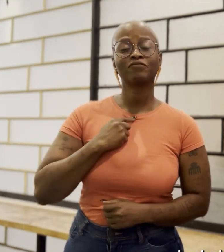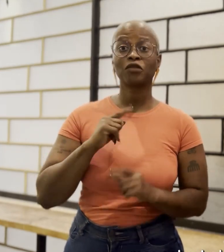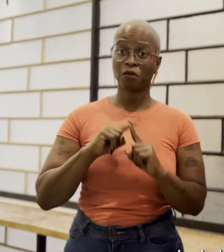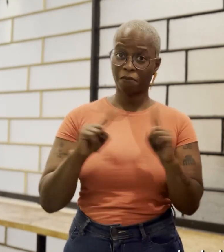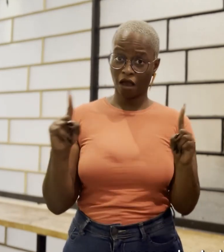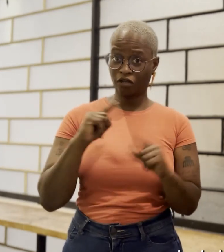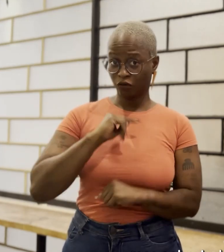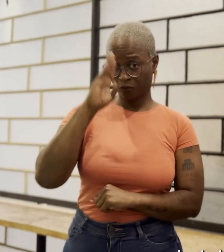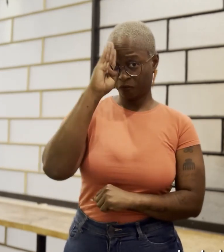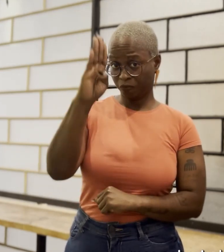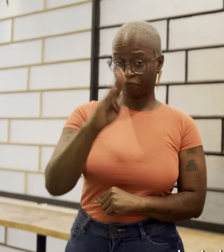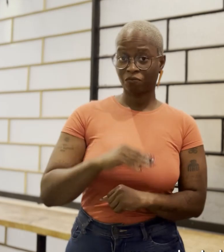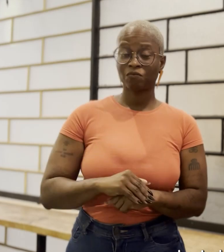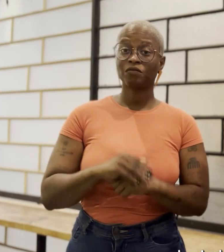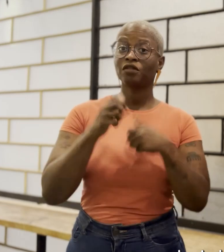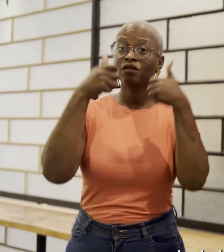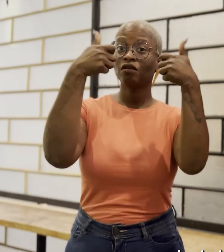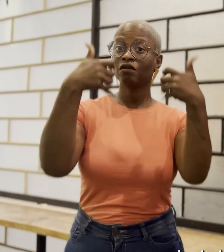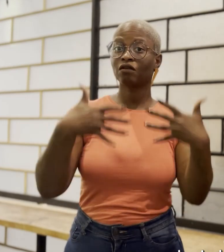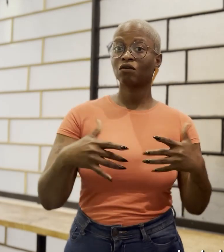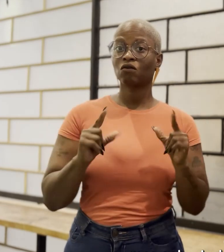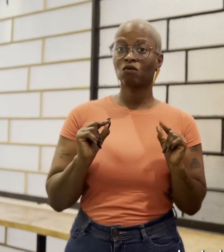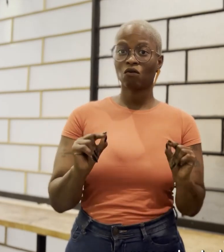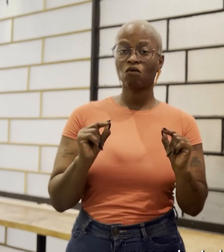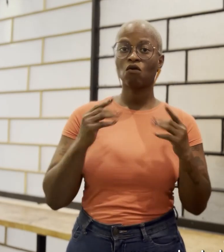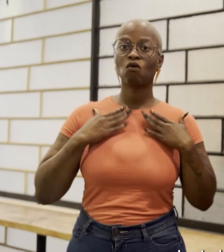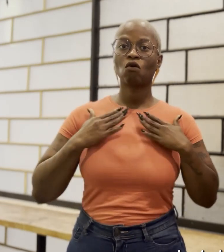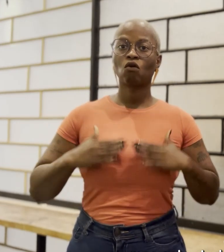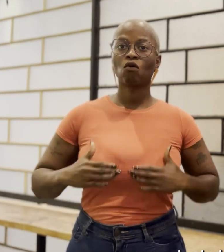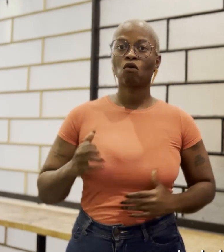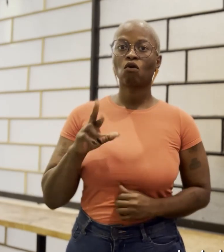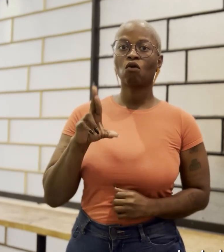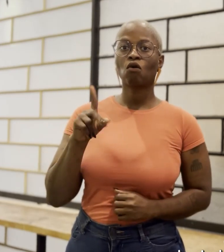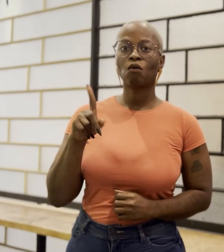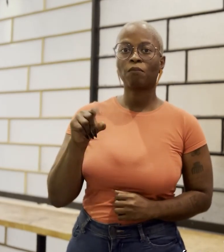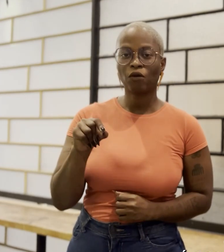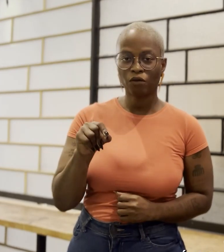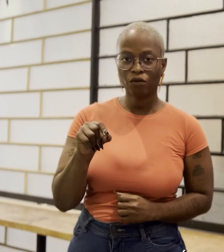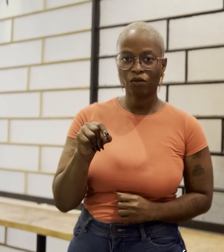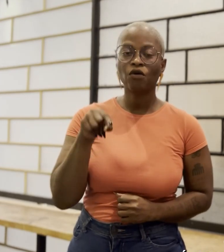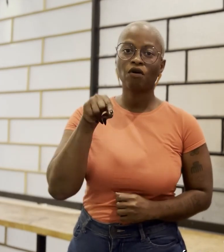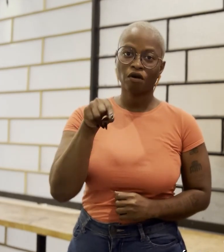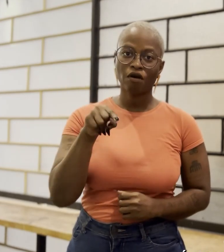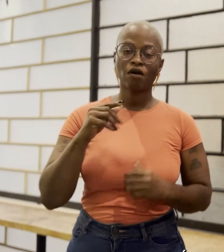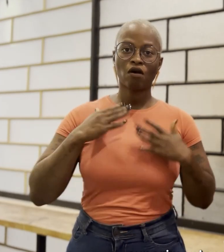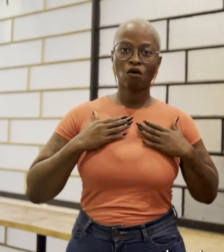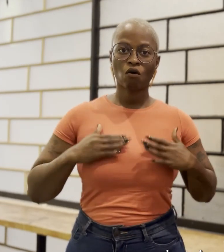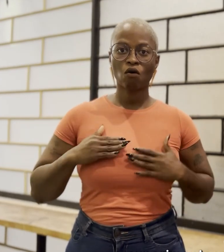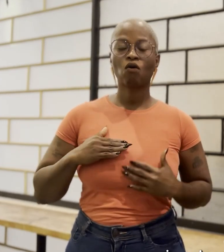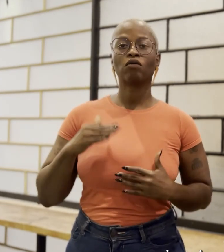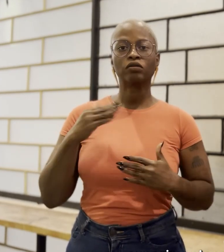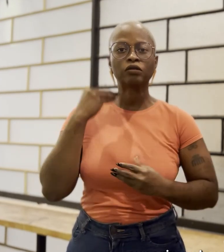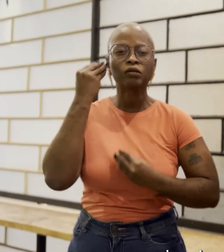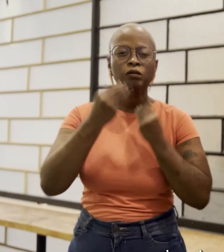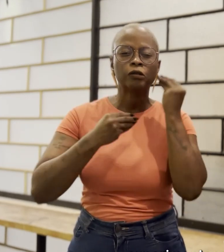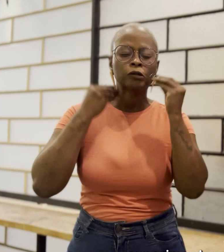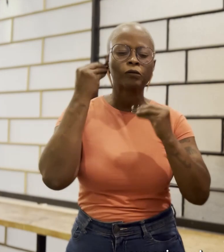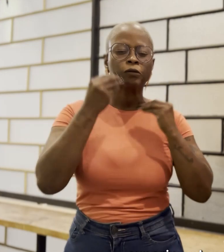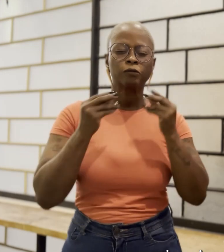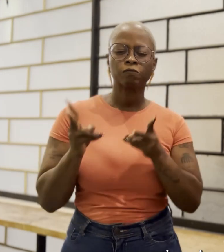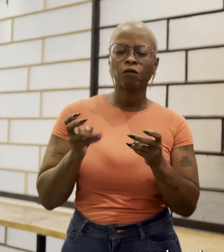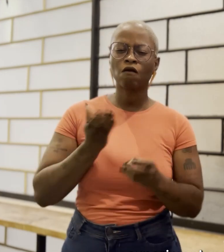mas, sobretudo, fala sobre o corpo. É o corpo do Ícaro